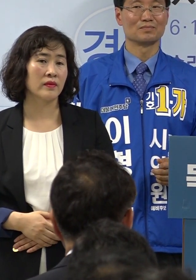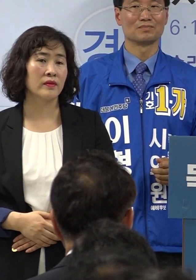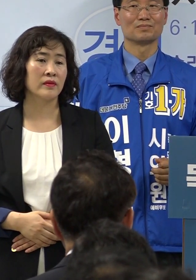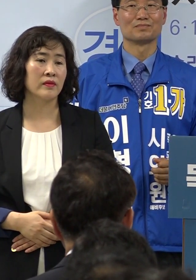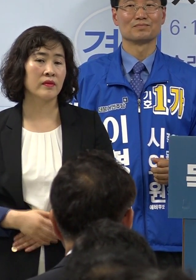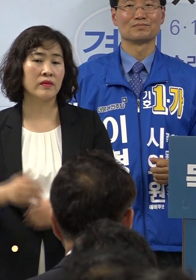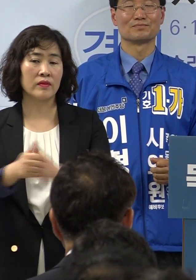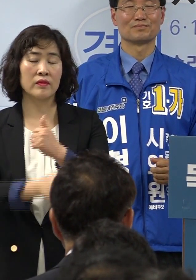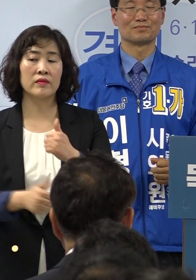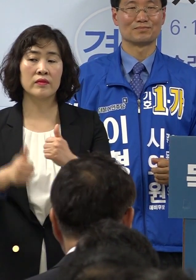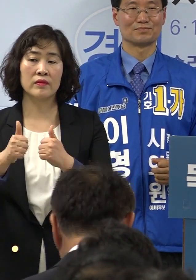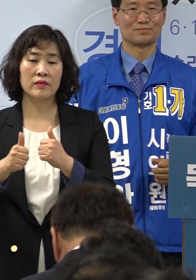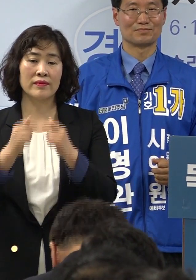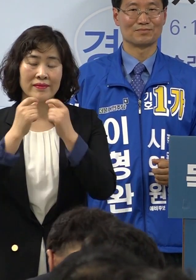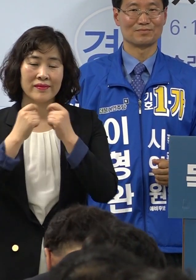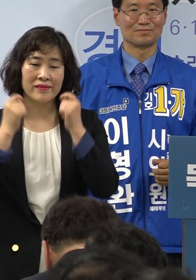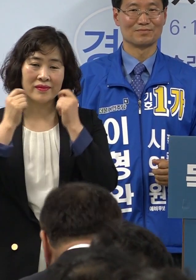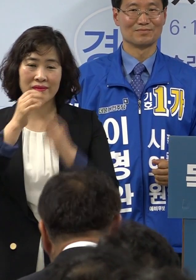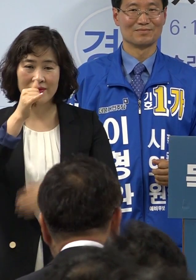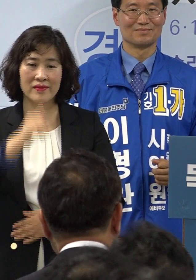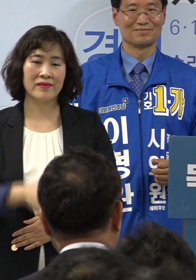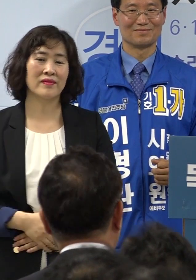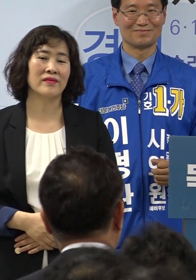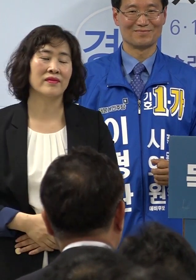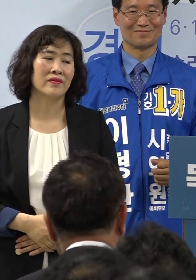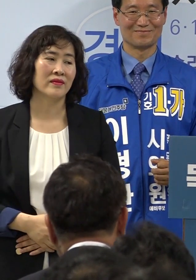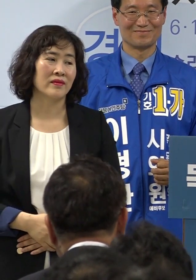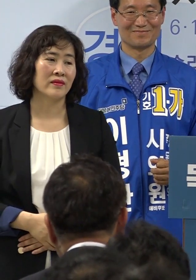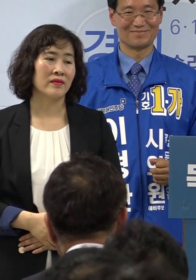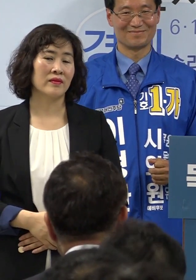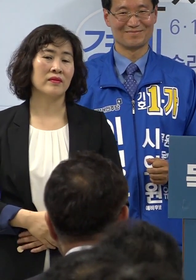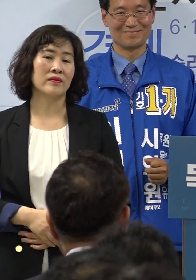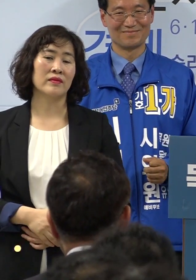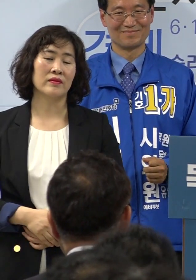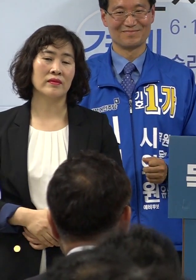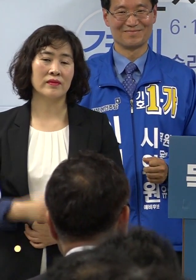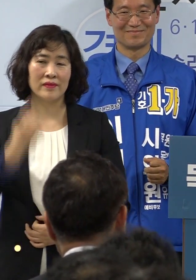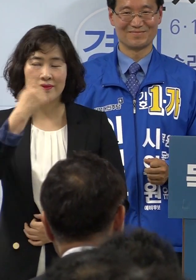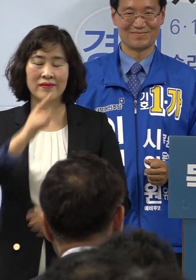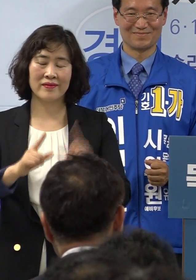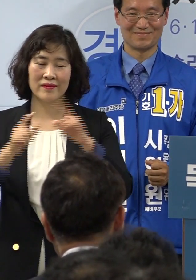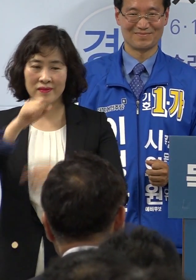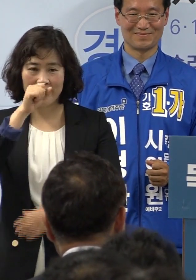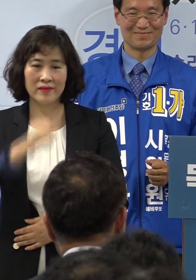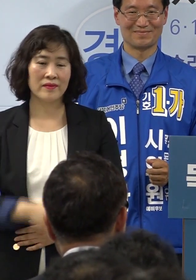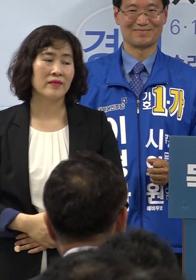우리 위원장님이 빙긋이 웃고 계시는데 참 인상이 좋으십니다.